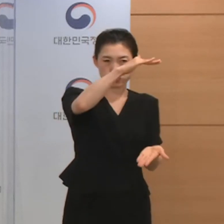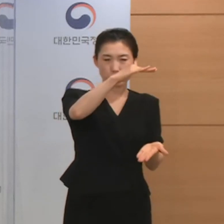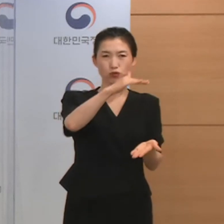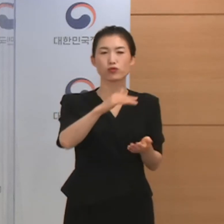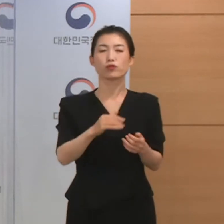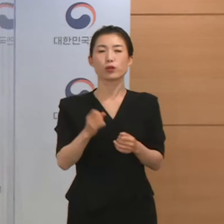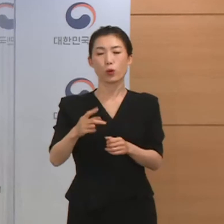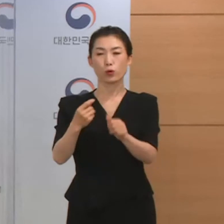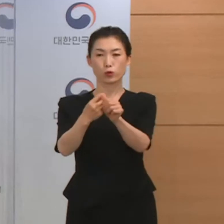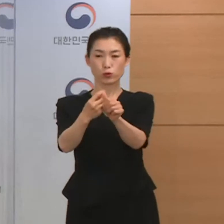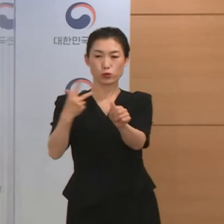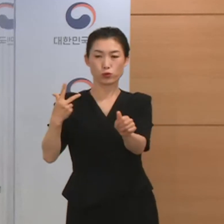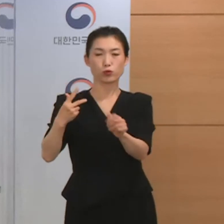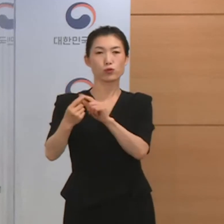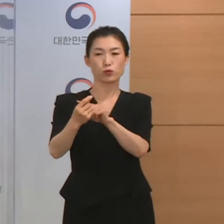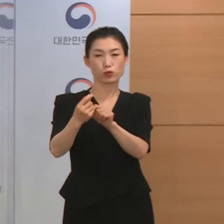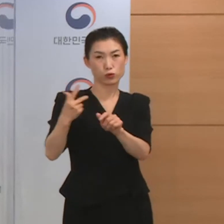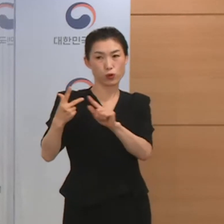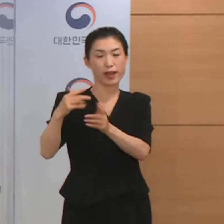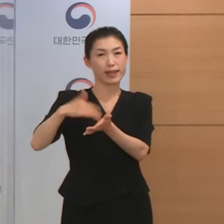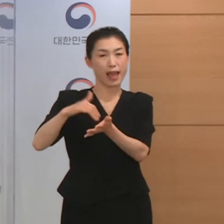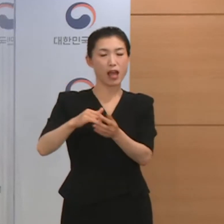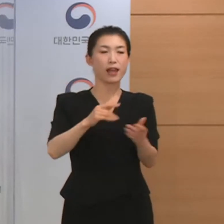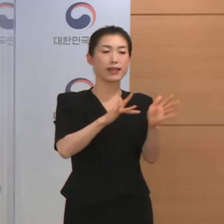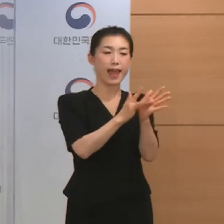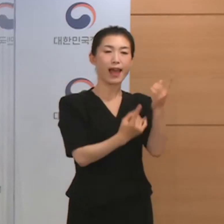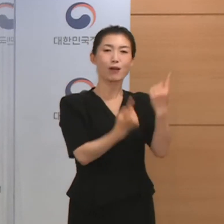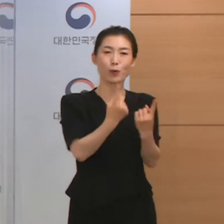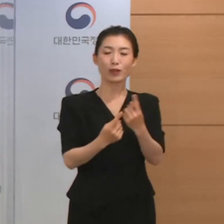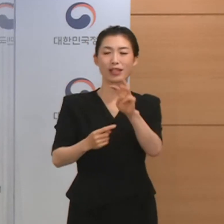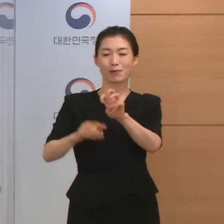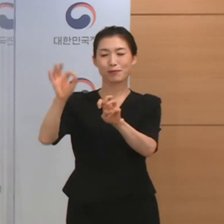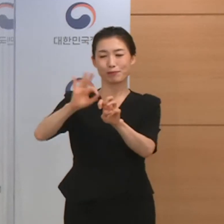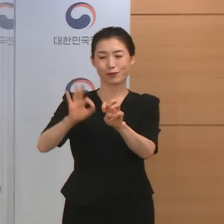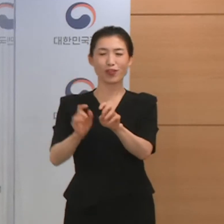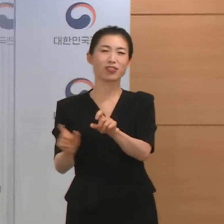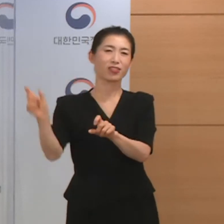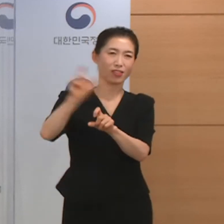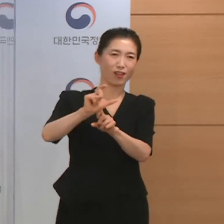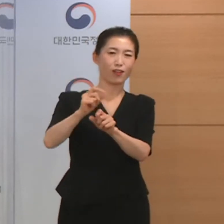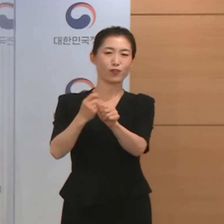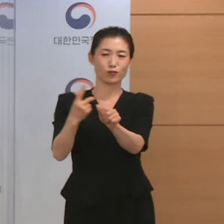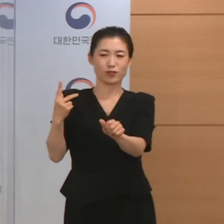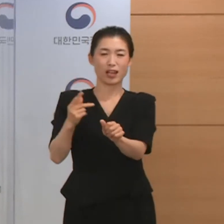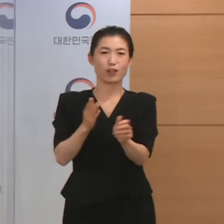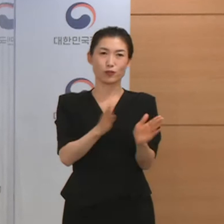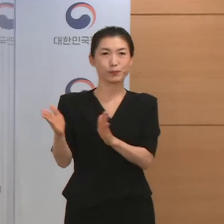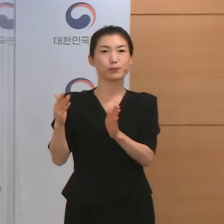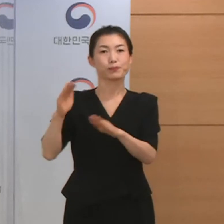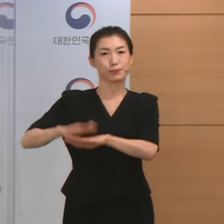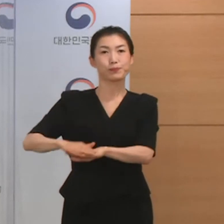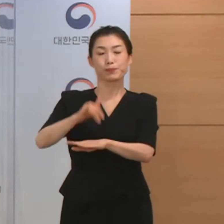많은 양의 주사기를 확보하고 있음을 알려드리고요. 그리고 그간 그 각